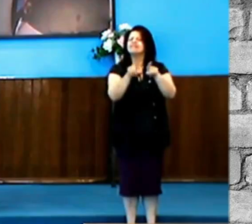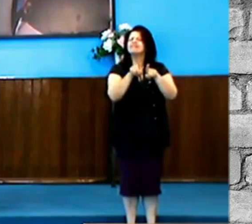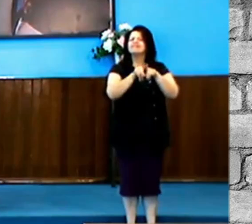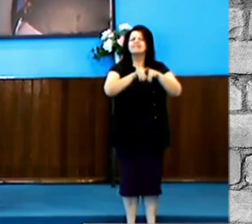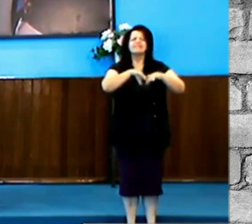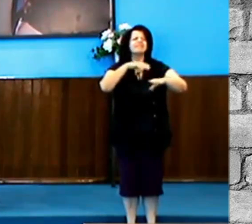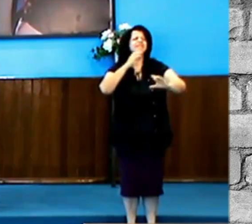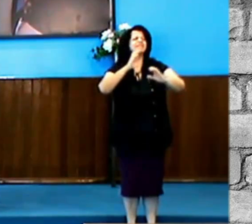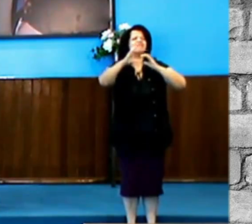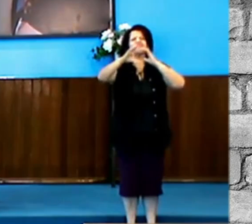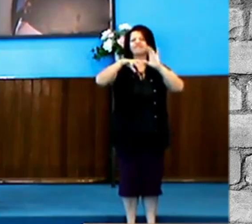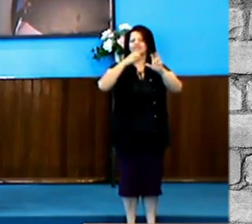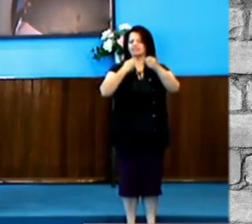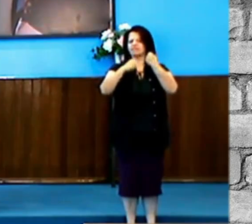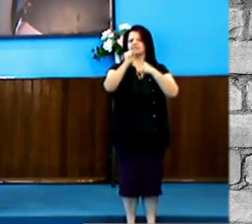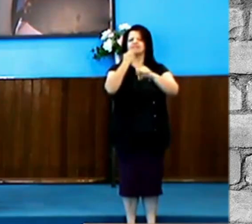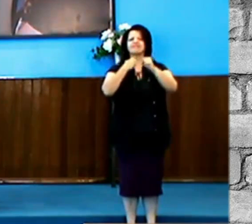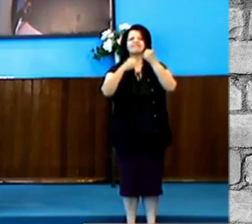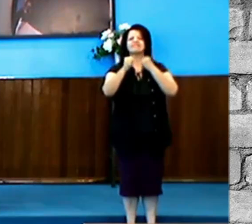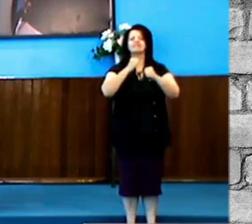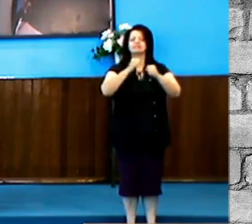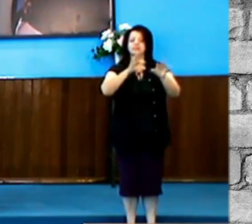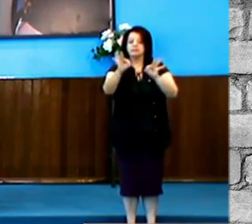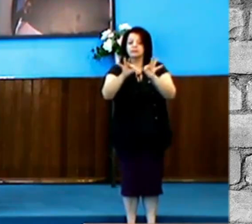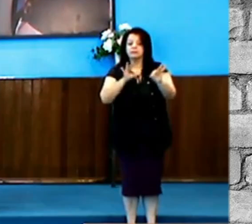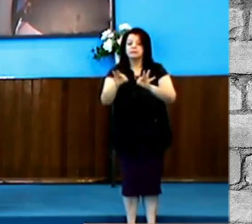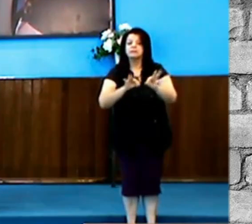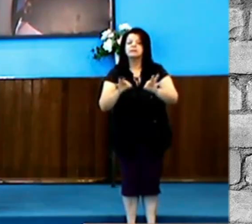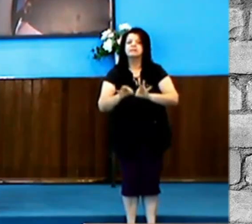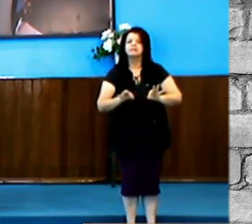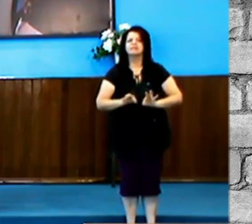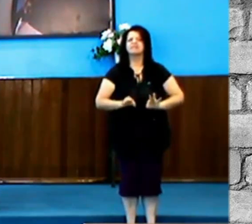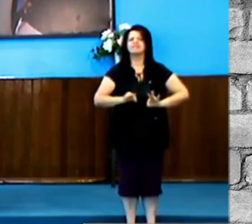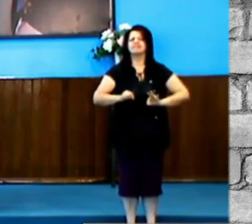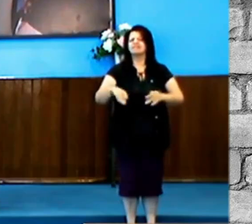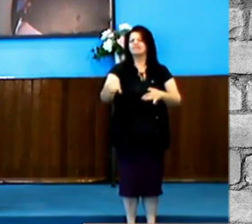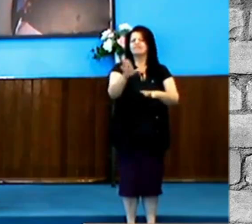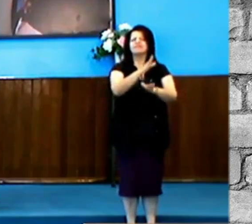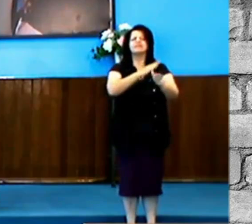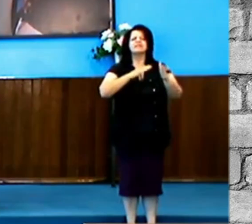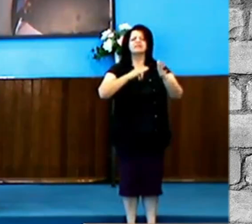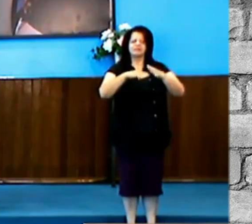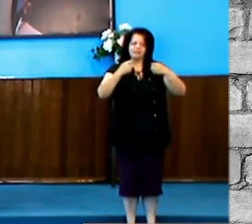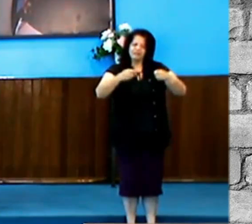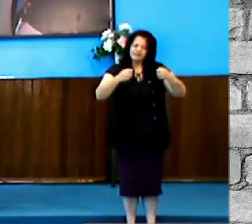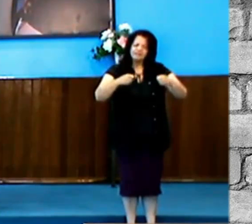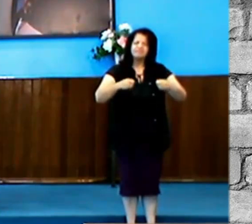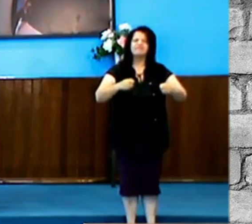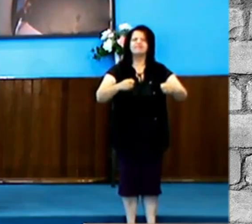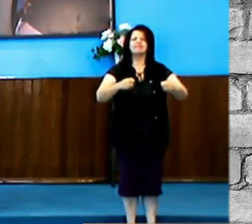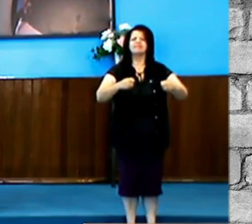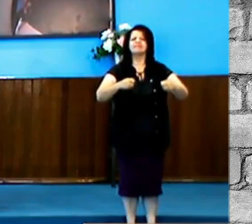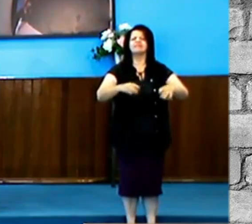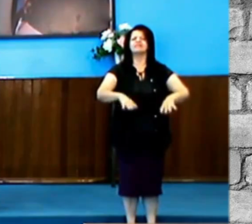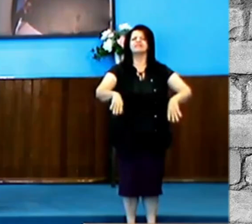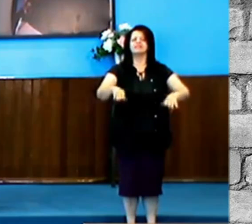coração, bem como a devida administração e recepção dos sacramentos instituídos por Cristo. Todos esses são